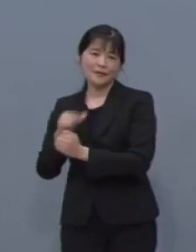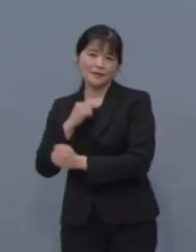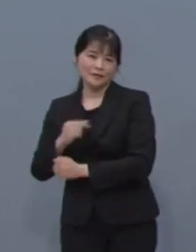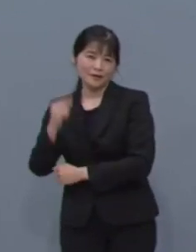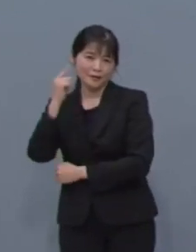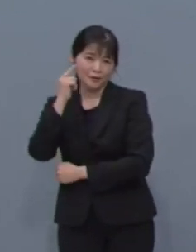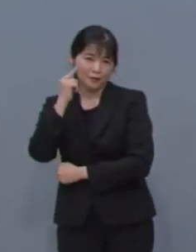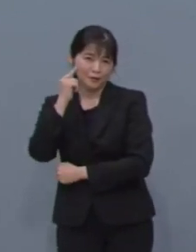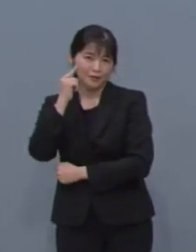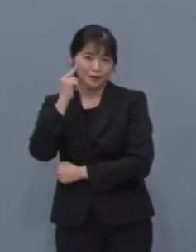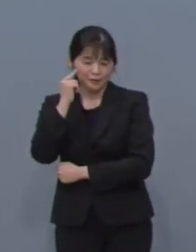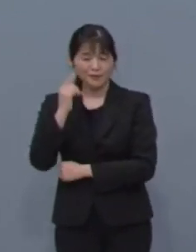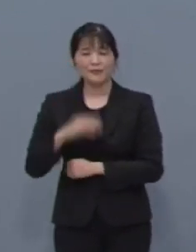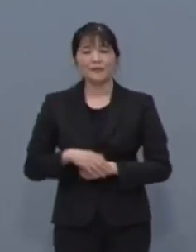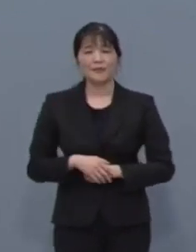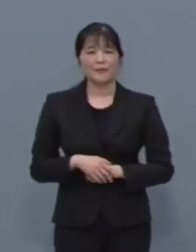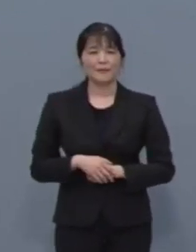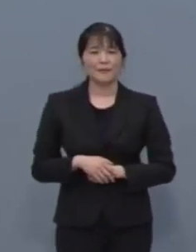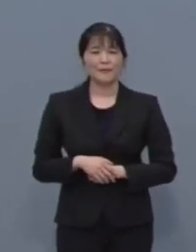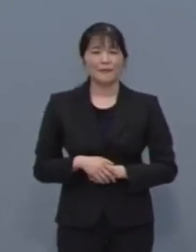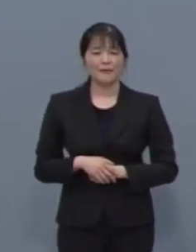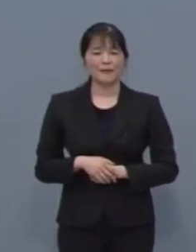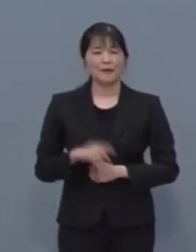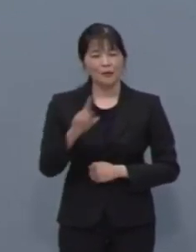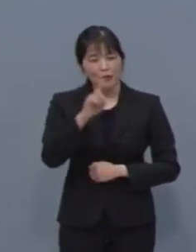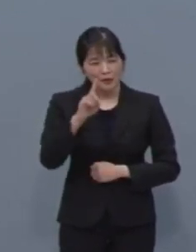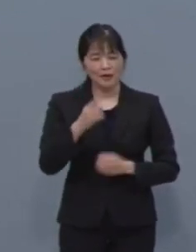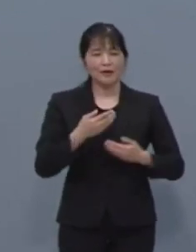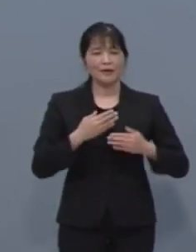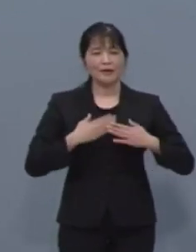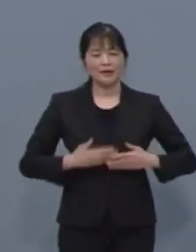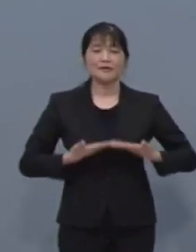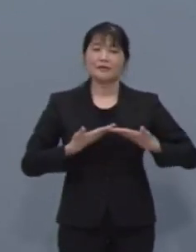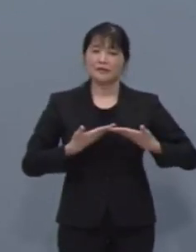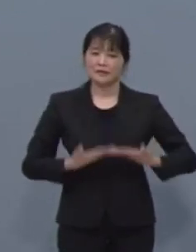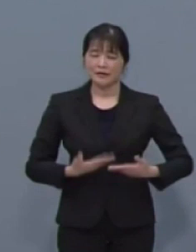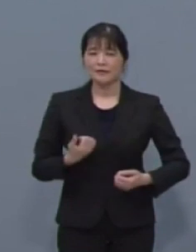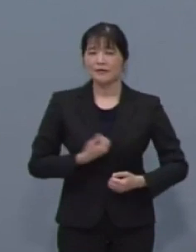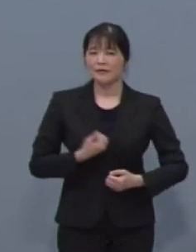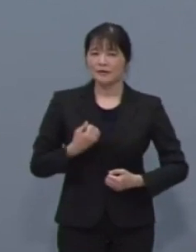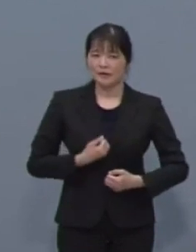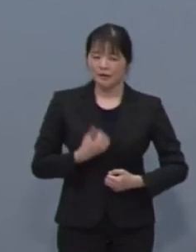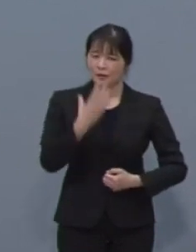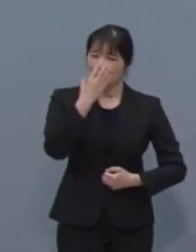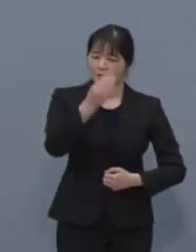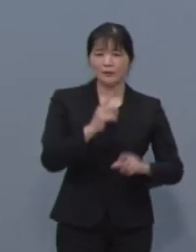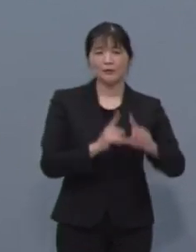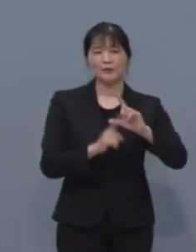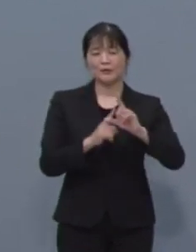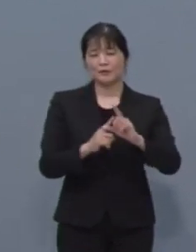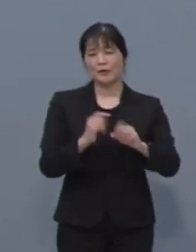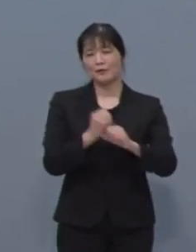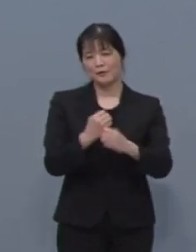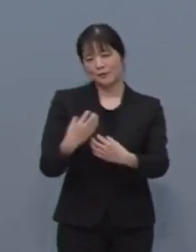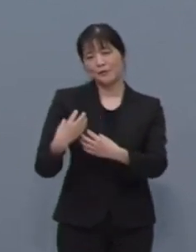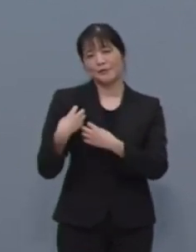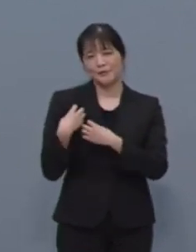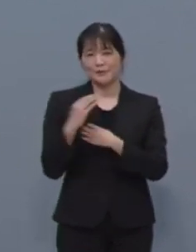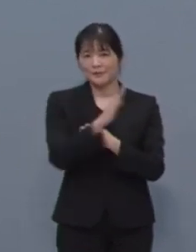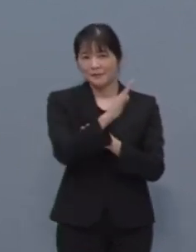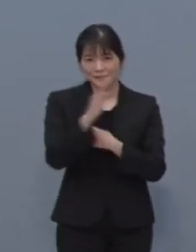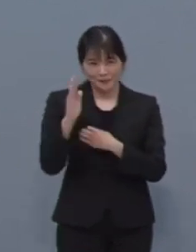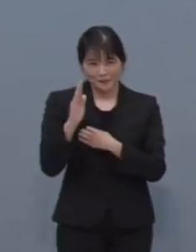仕掛けようと考えておりますどうか安心安全でをもの市場私に作らせてくださいついでに私が